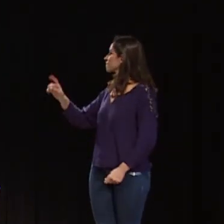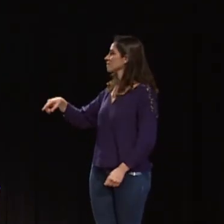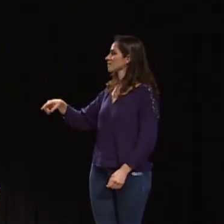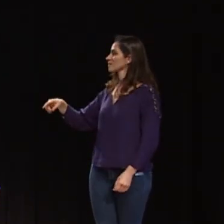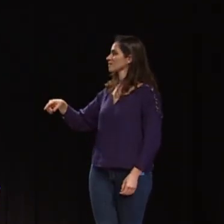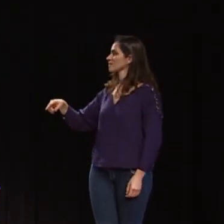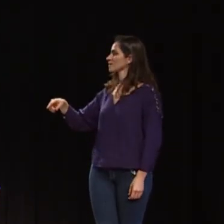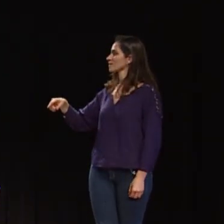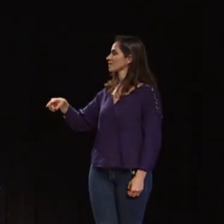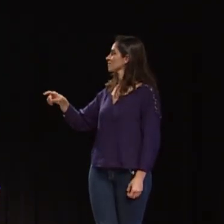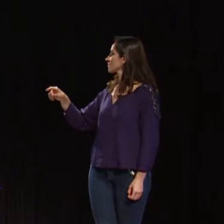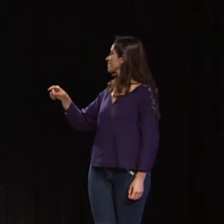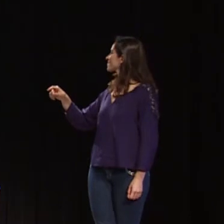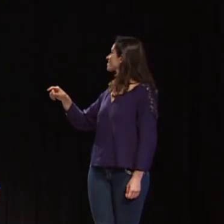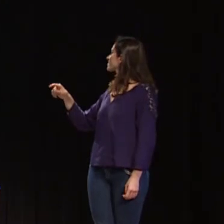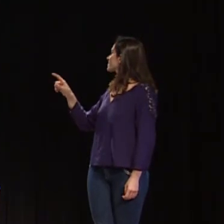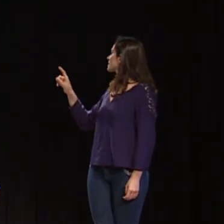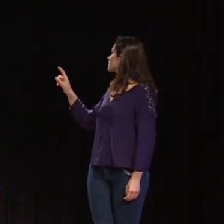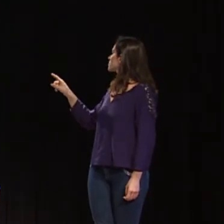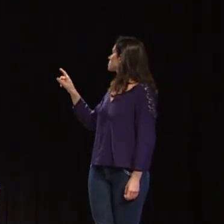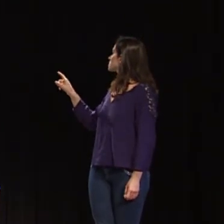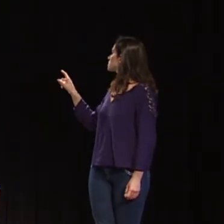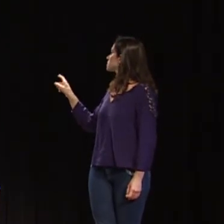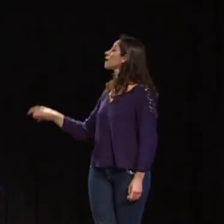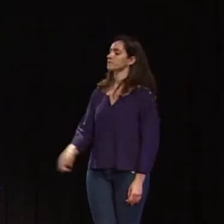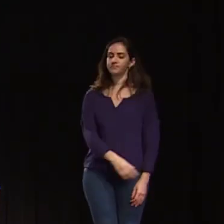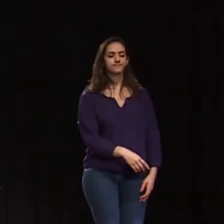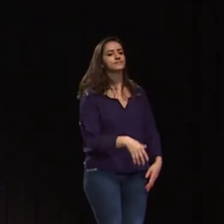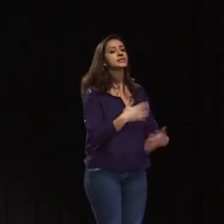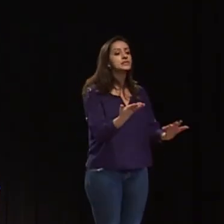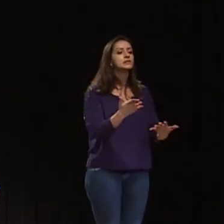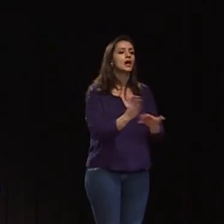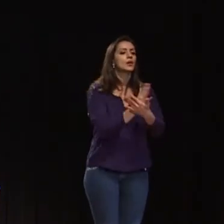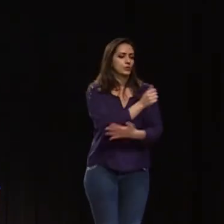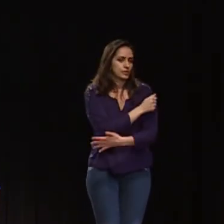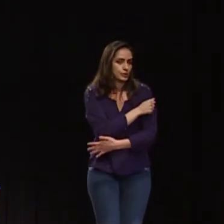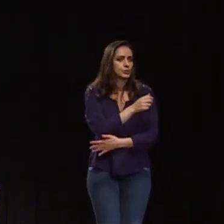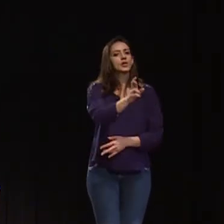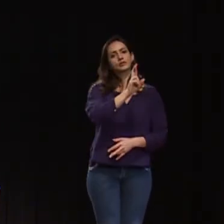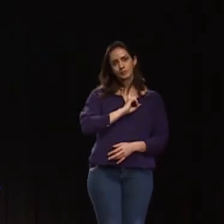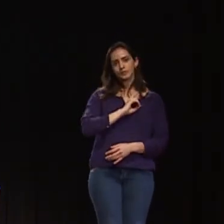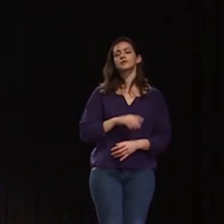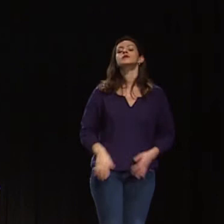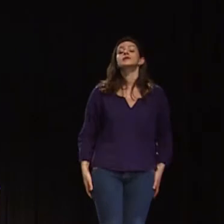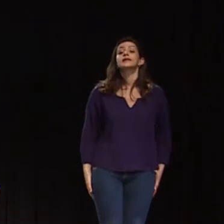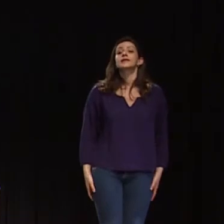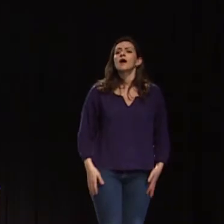Pode passar. E alguns alunos também me responderam